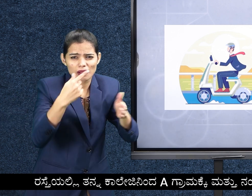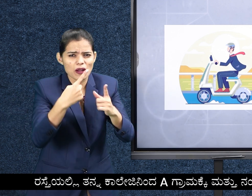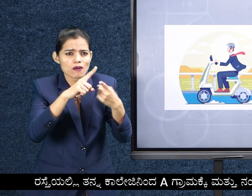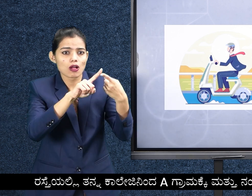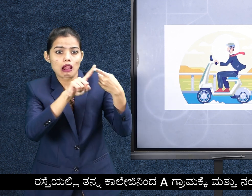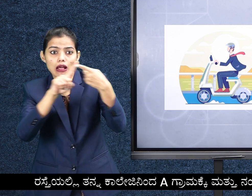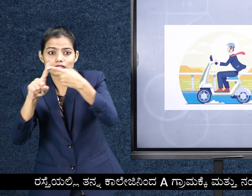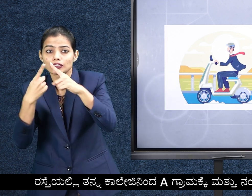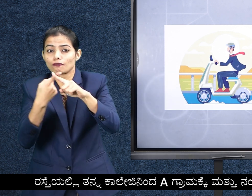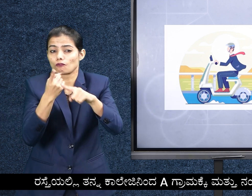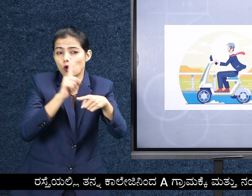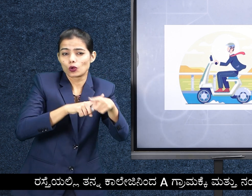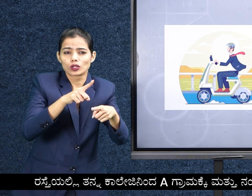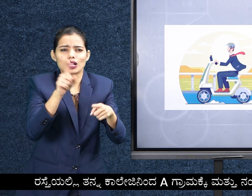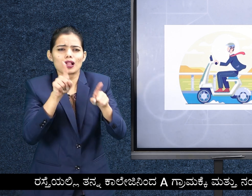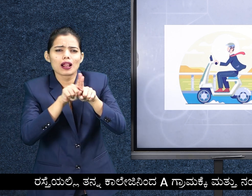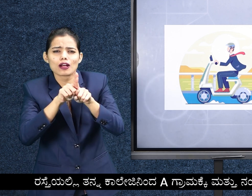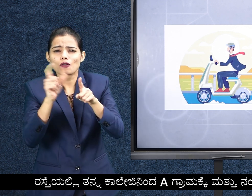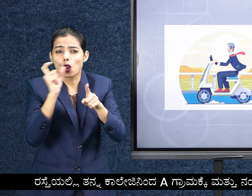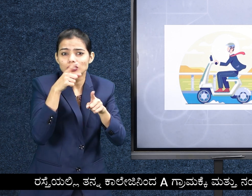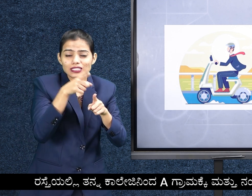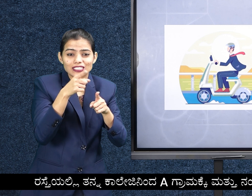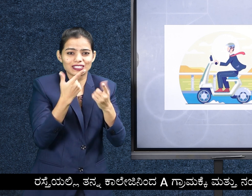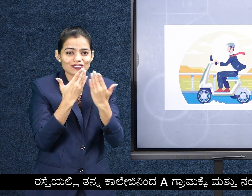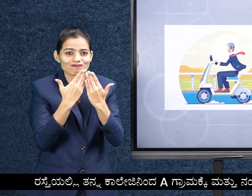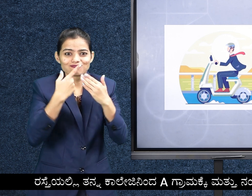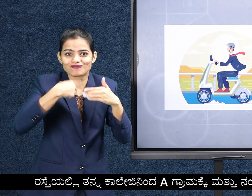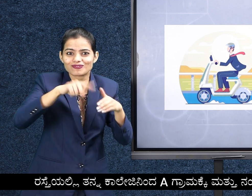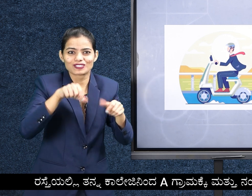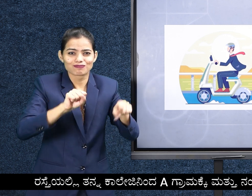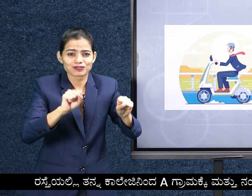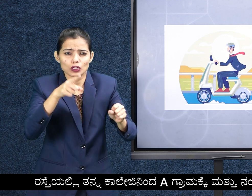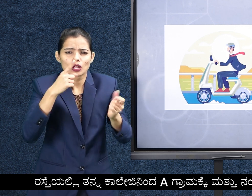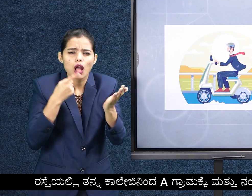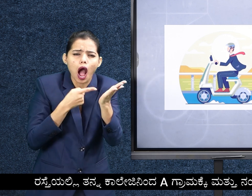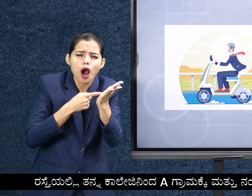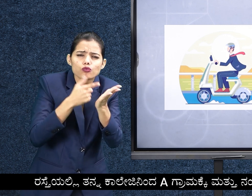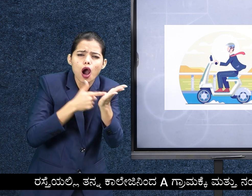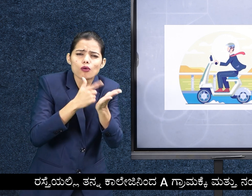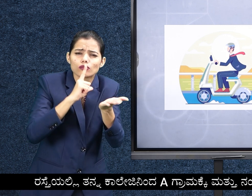ಎ ಗ್ರಾಮಕ್ಕೆ ಮತ್ತು ನಂತರ ಗ್ರಾಮಕ್ಕೆ ಬಿಗೆ ಹೋಗುವುದನ್ನು ಕಲ್ಪಿಸಿಕೊಳ್ಳಿ.